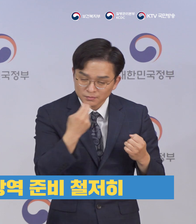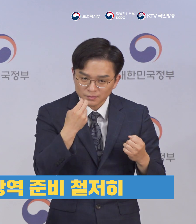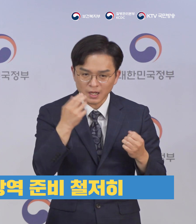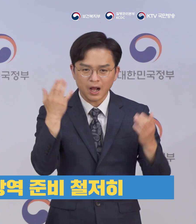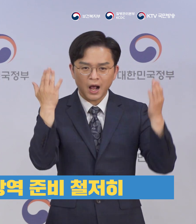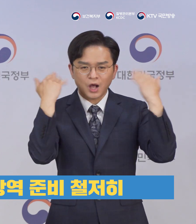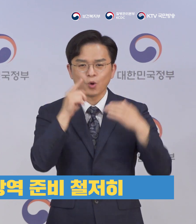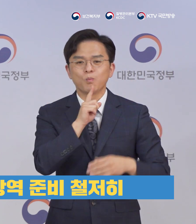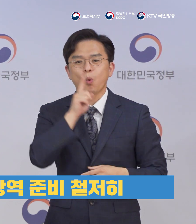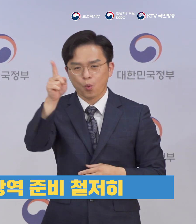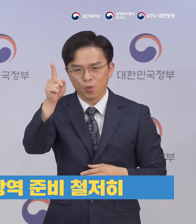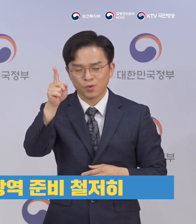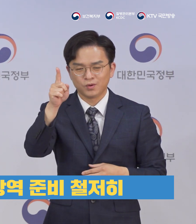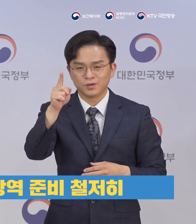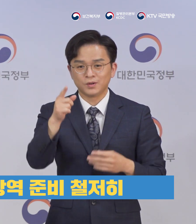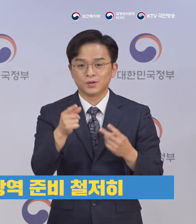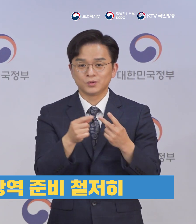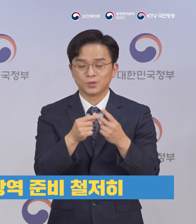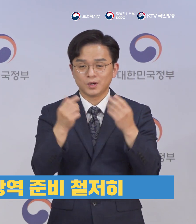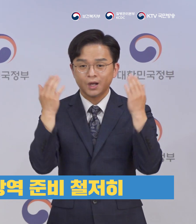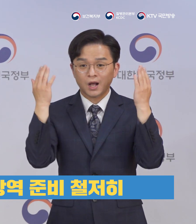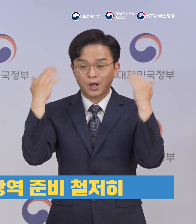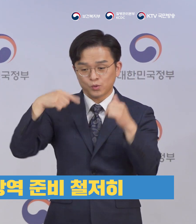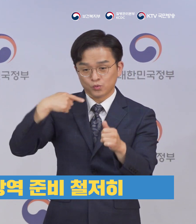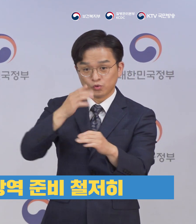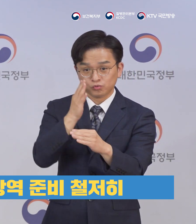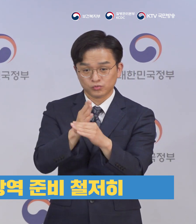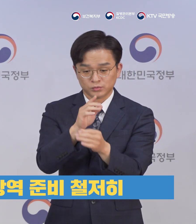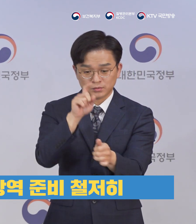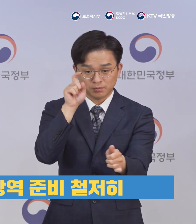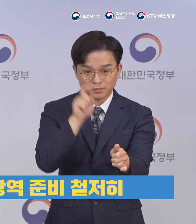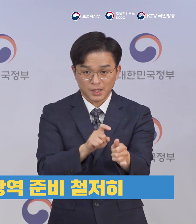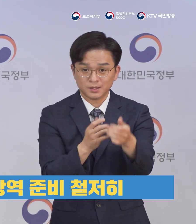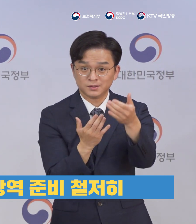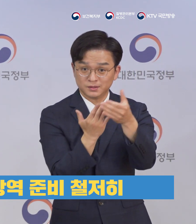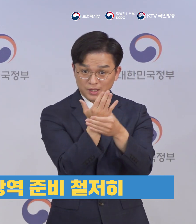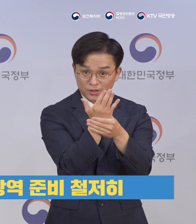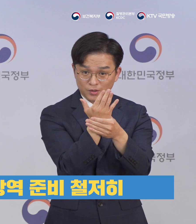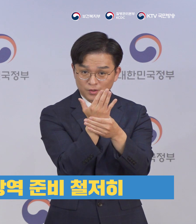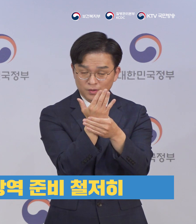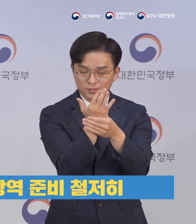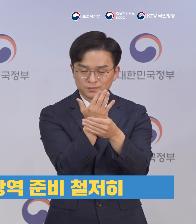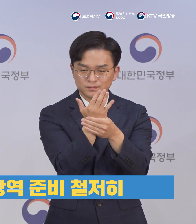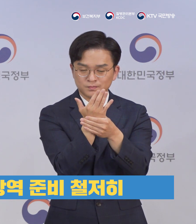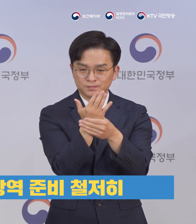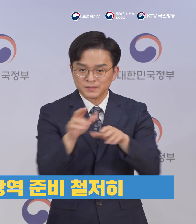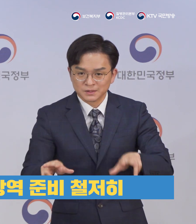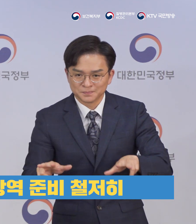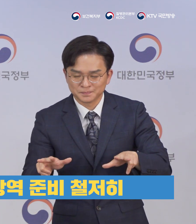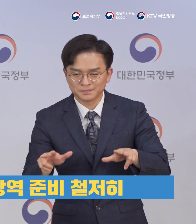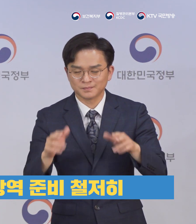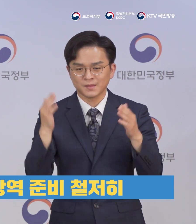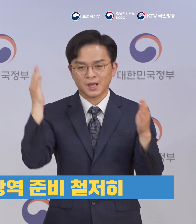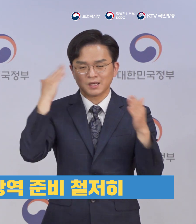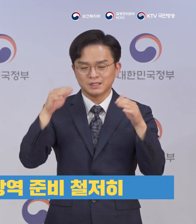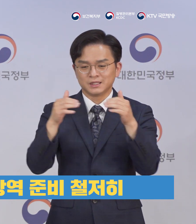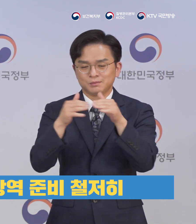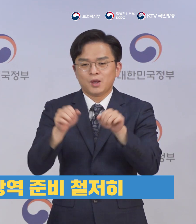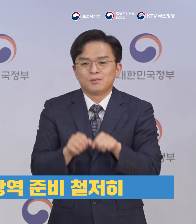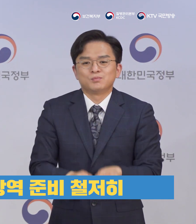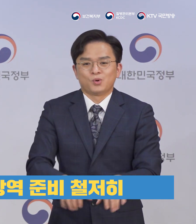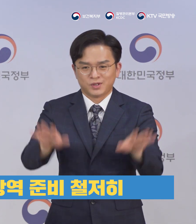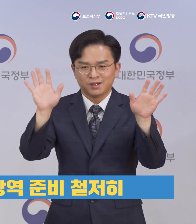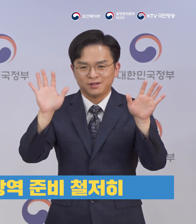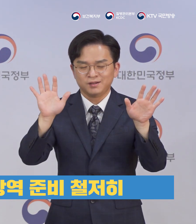학교에 통보하는 점검 시스템을 가동하고 있으며 교육 활동 중 확진 환자가 발생할 경우